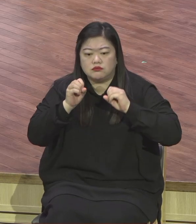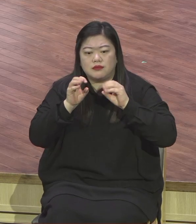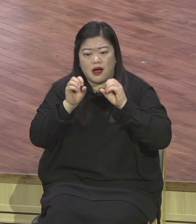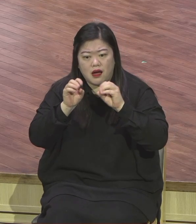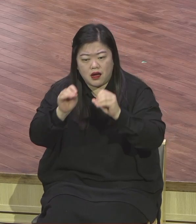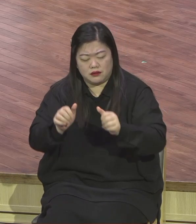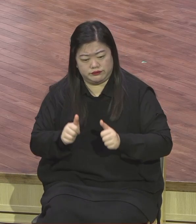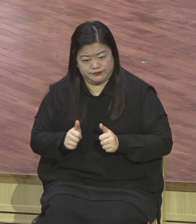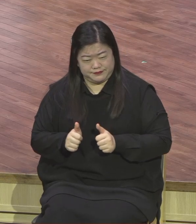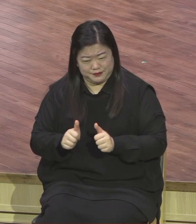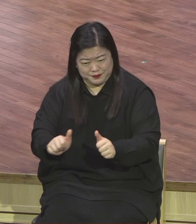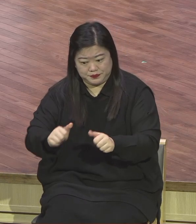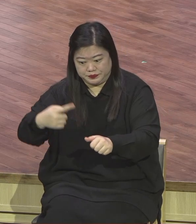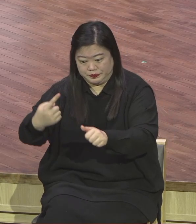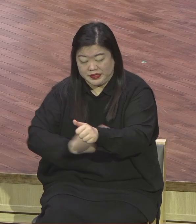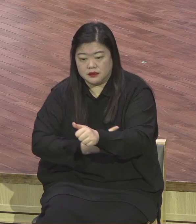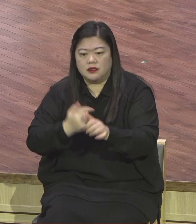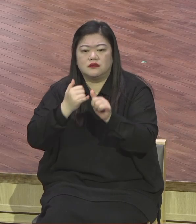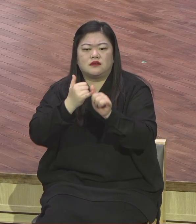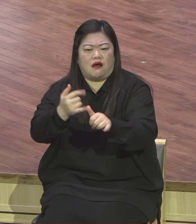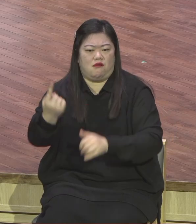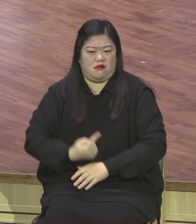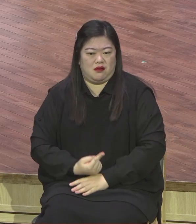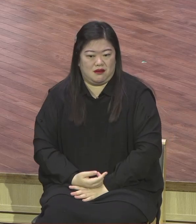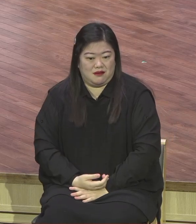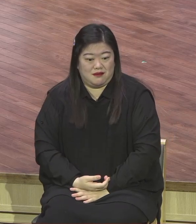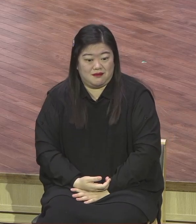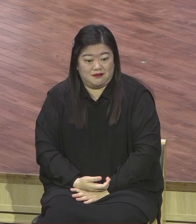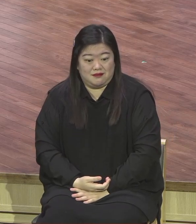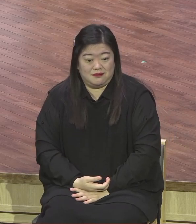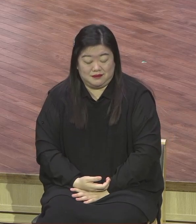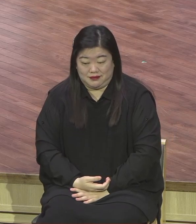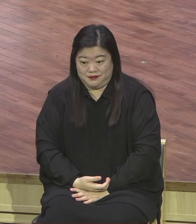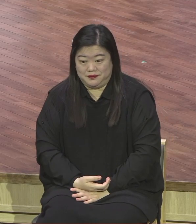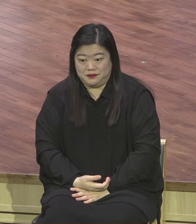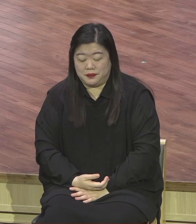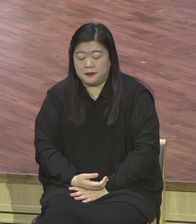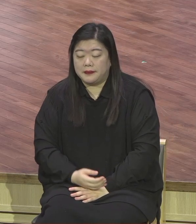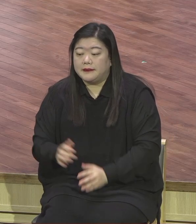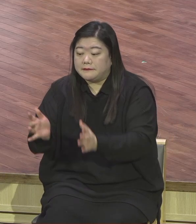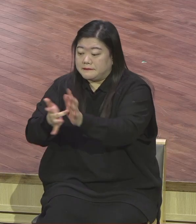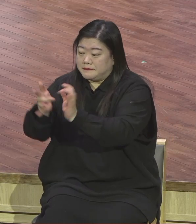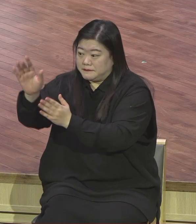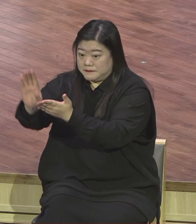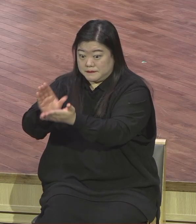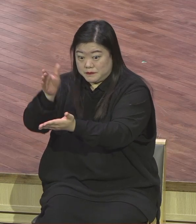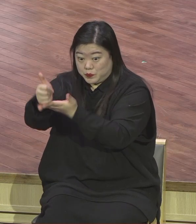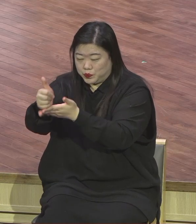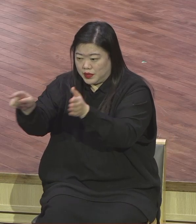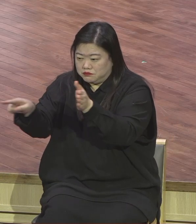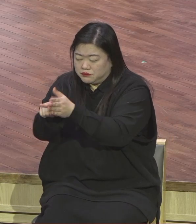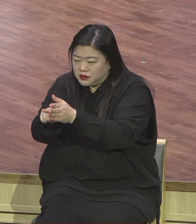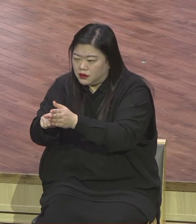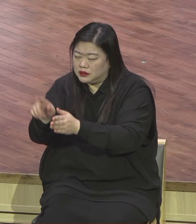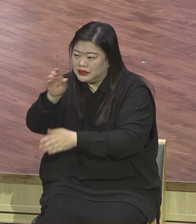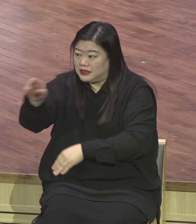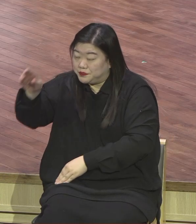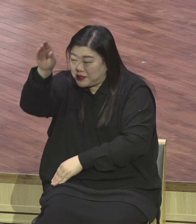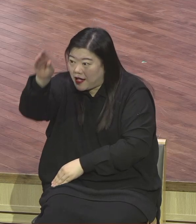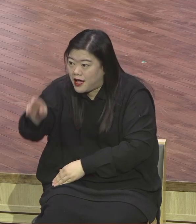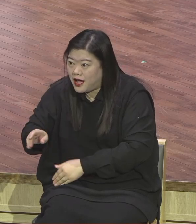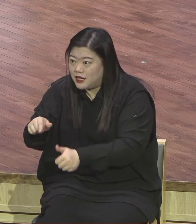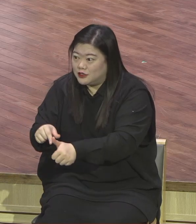전도자에게 이런 일을 합니다 희한하죠 오직 예수 글씨도 십자가 대속과